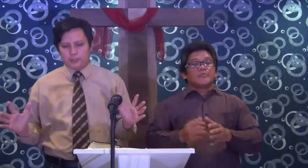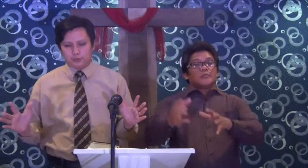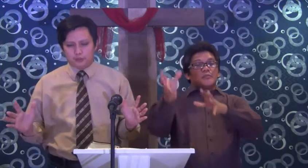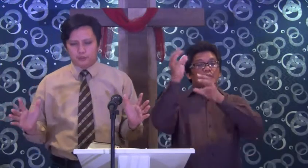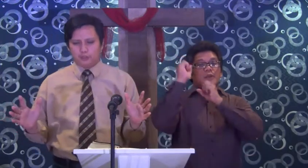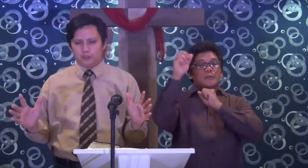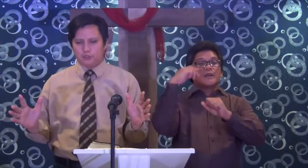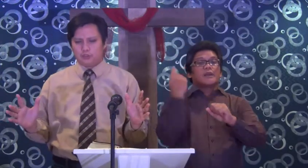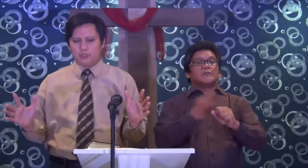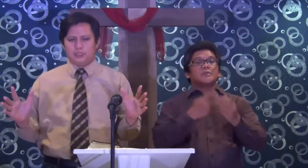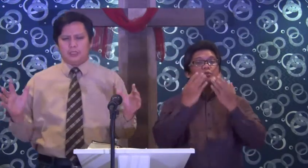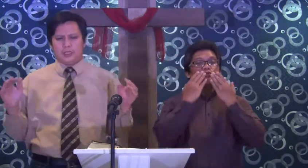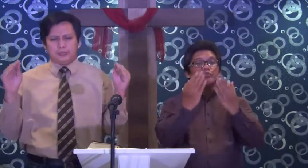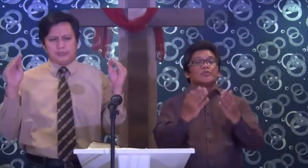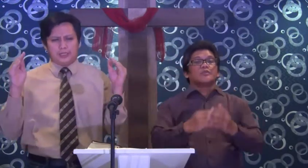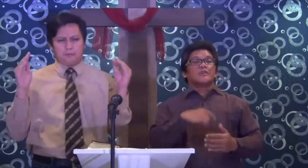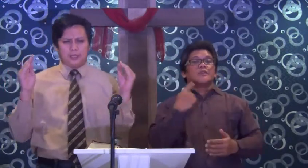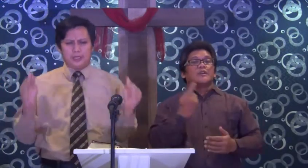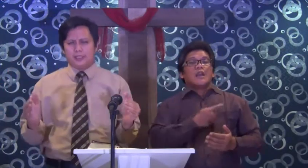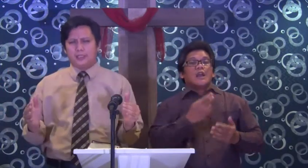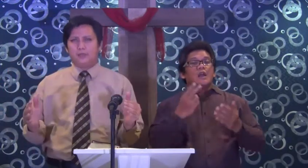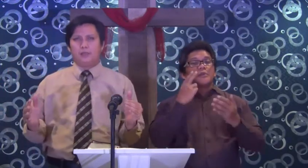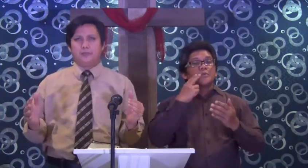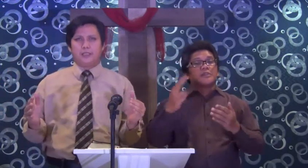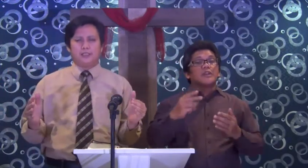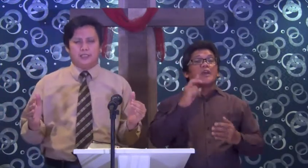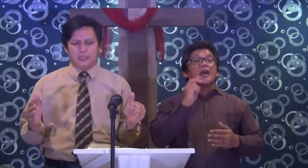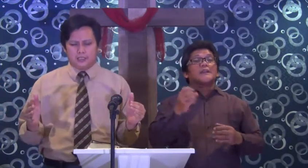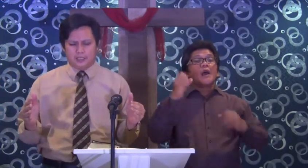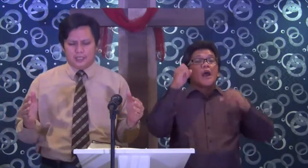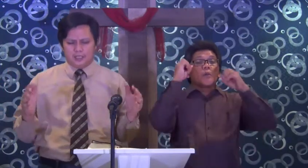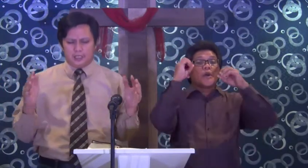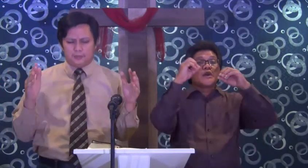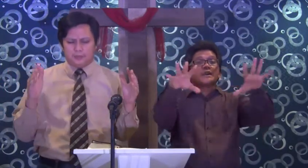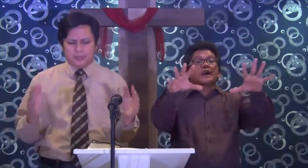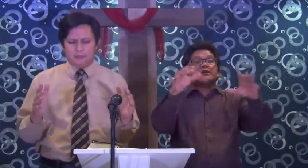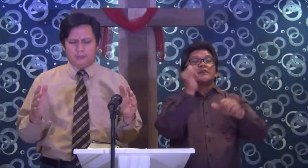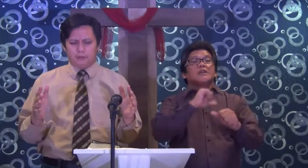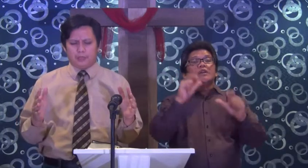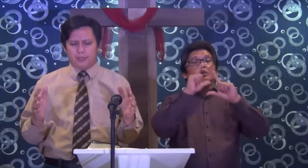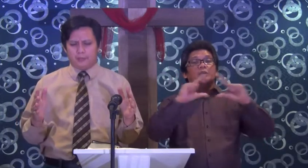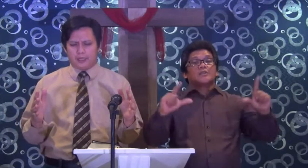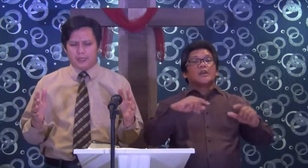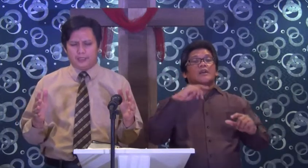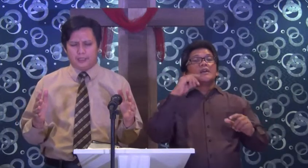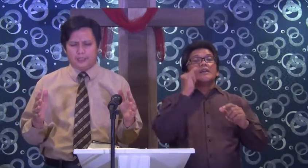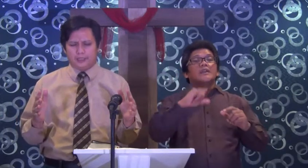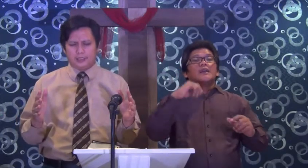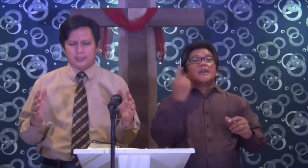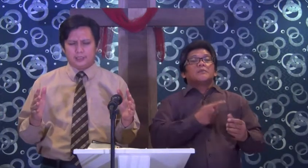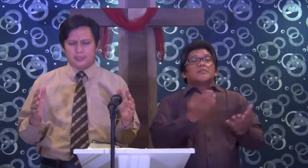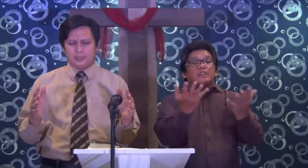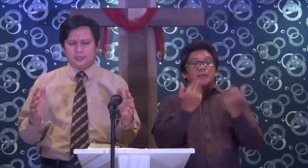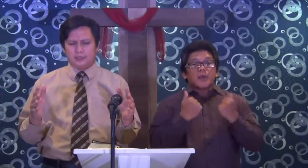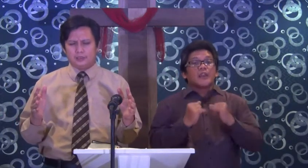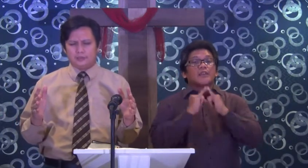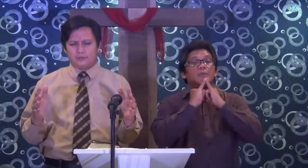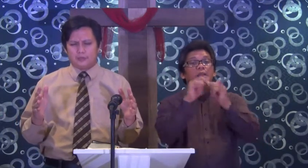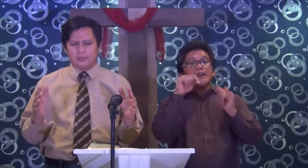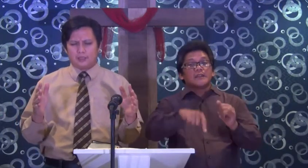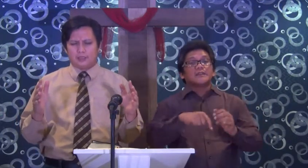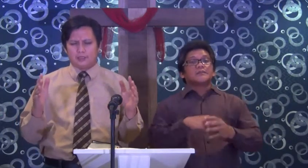kami mengucap syukur. Kami percaya ada berkat yang luar biasa yang kami terima melalui ibadah pada hari ini.